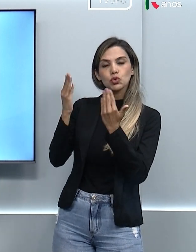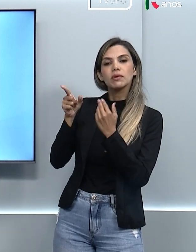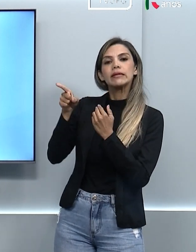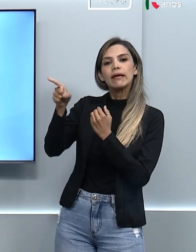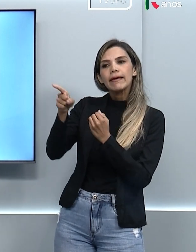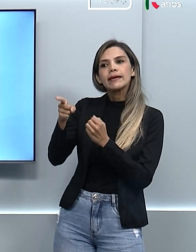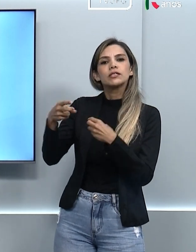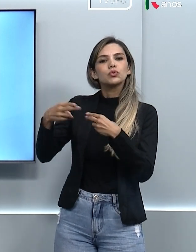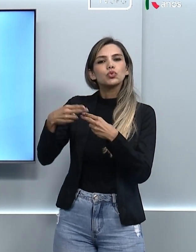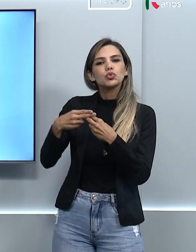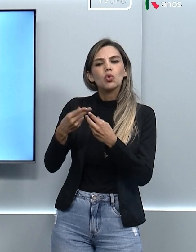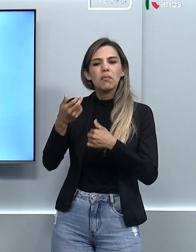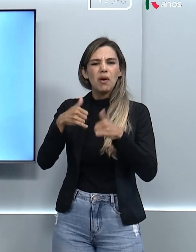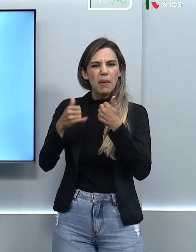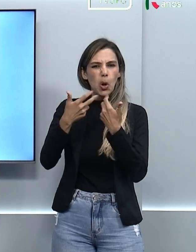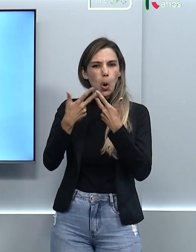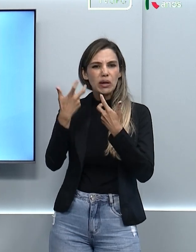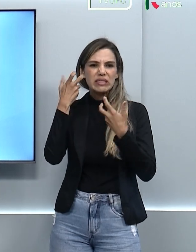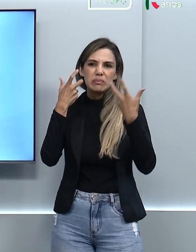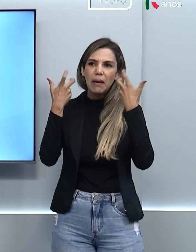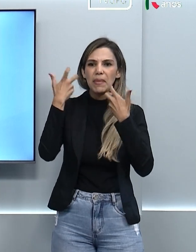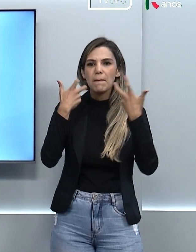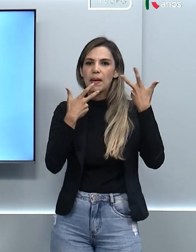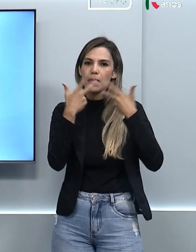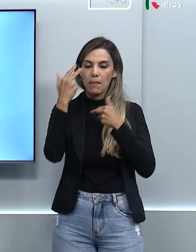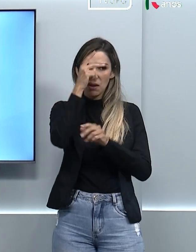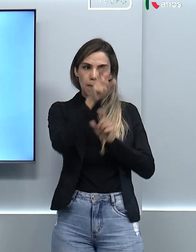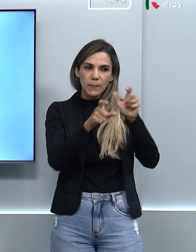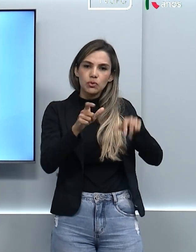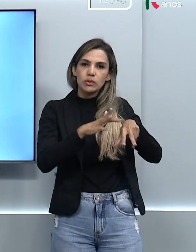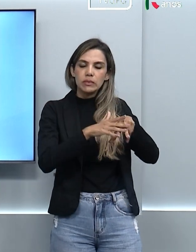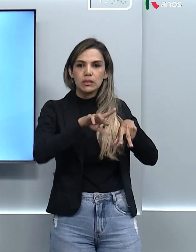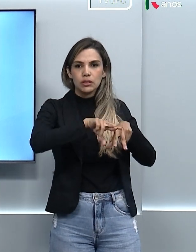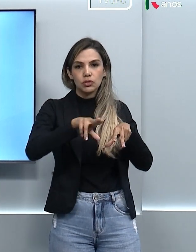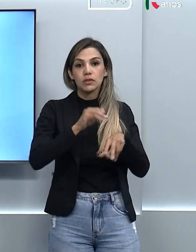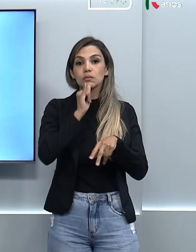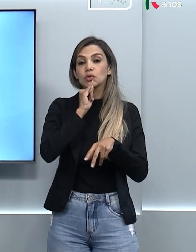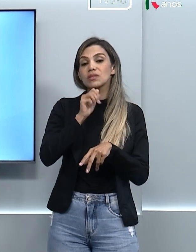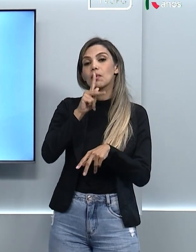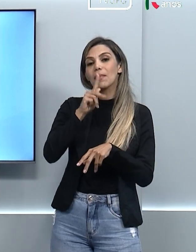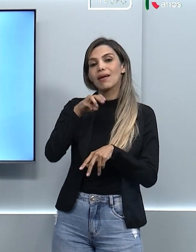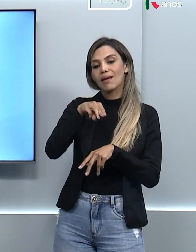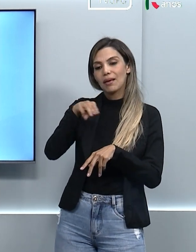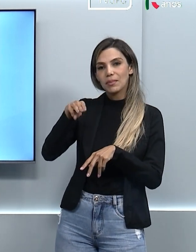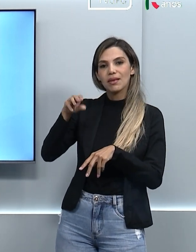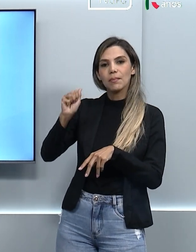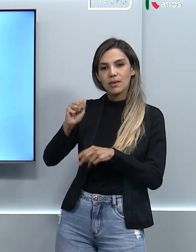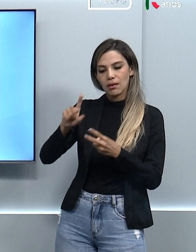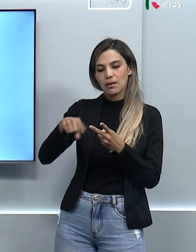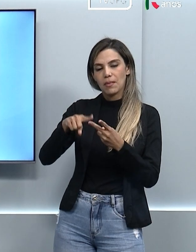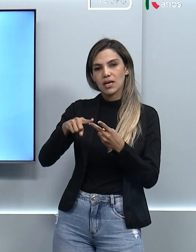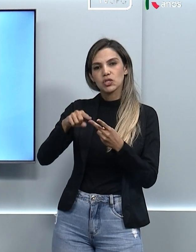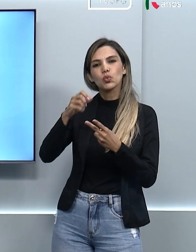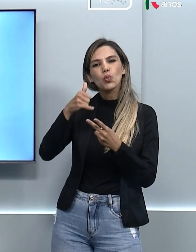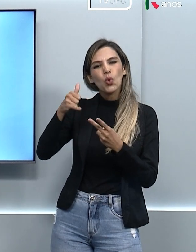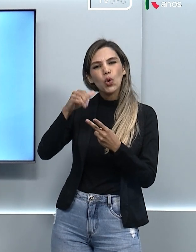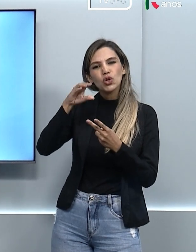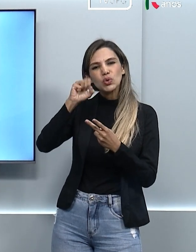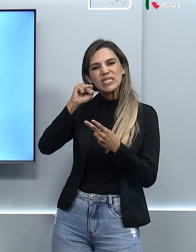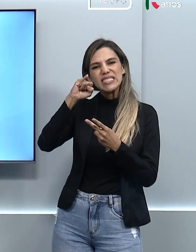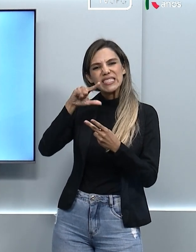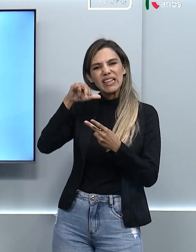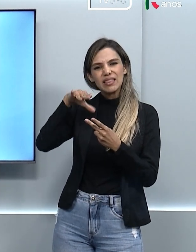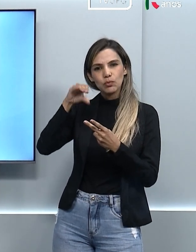substâncias ilegais em dezenas de pacientes, como, por exemplo, o PMMA e o óleo de silicone,